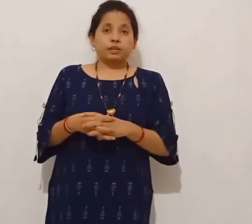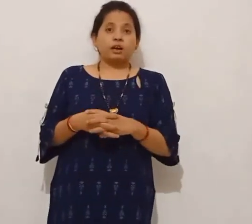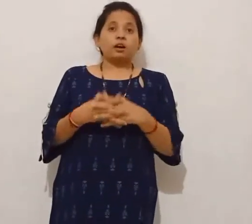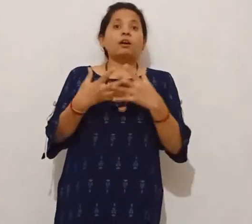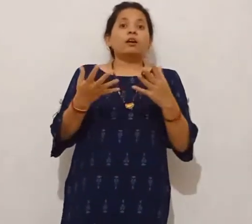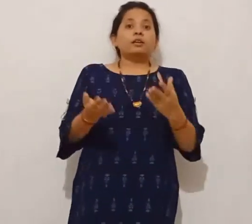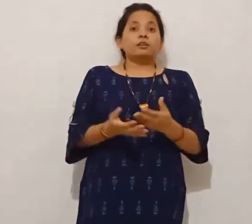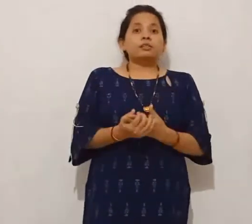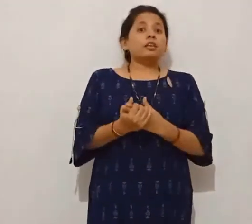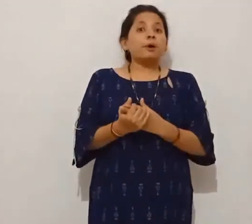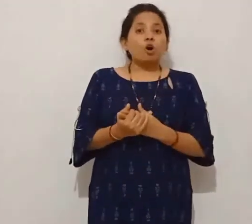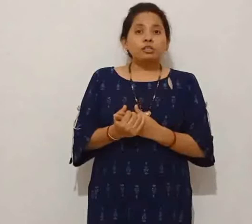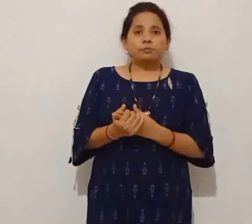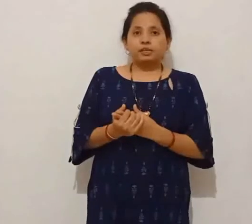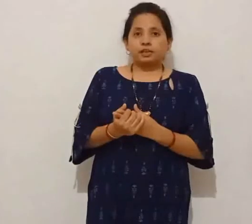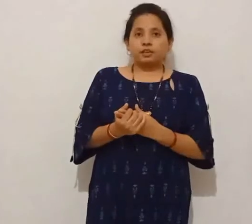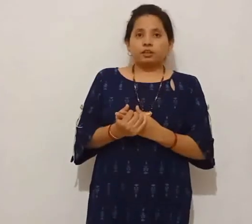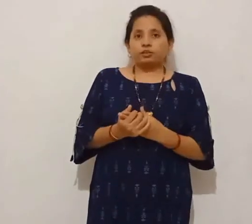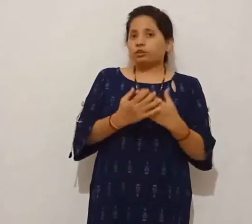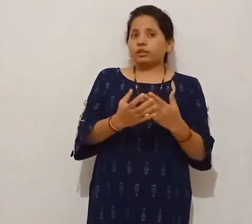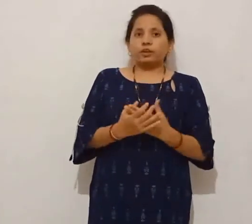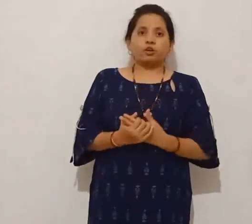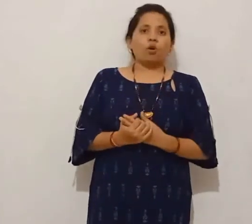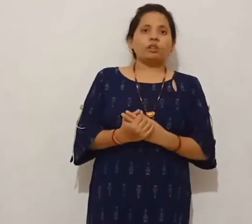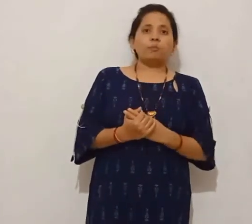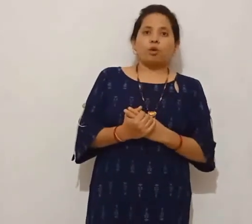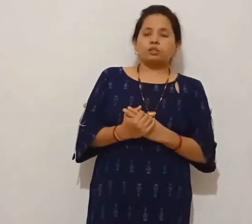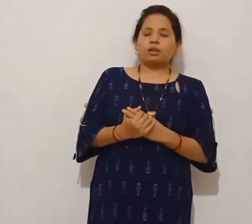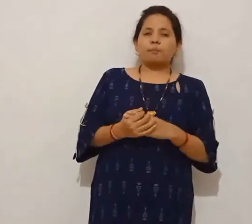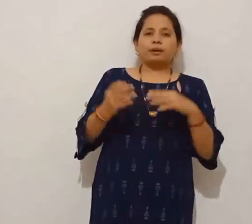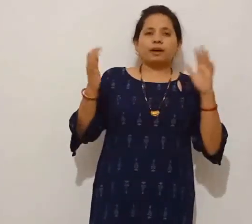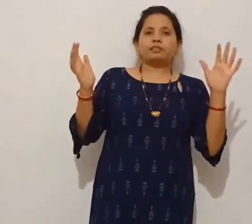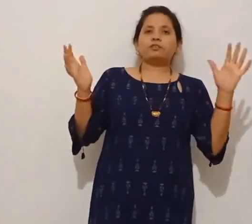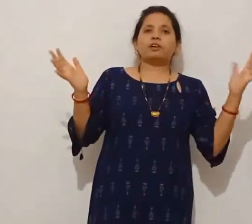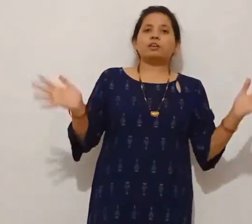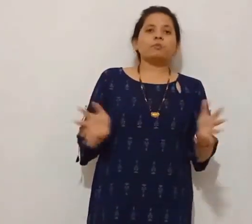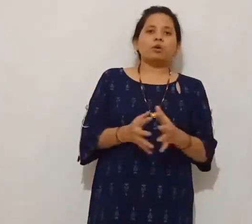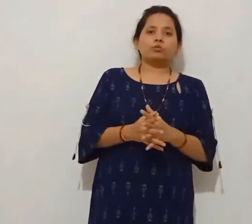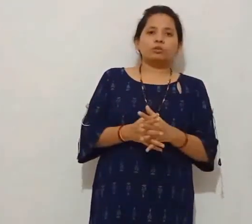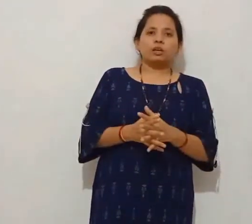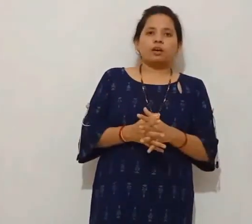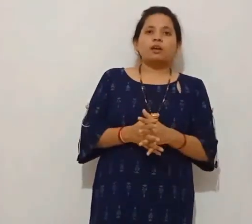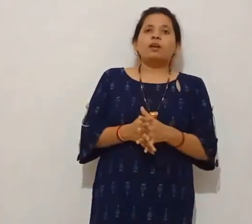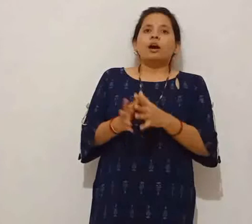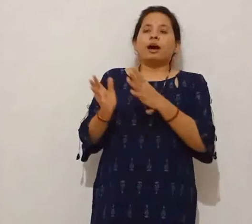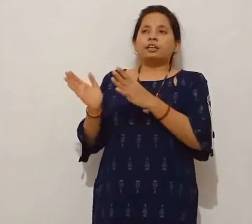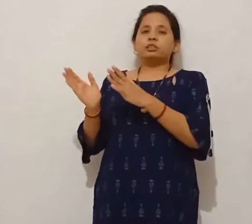जाएगा, सिनेमा हॉल्स मिल जाएंगे. तो दैट वी कैन कॉल द मॉल्स. यहाँ पर लाइटिंग वगैरह बहुत होती है.